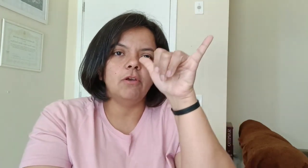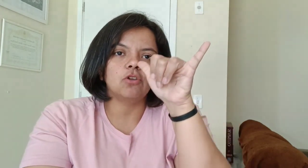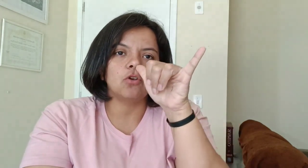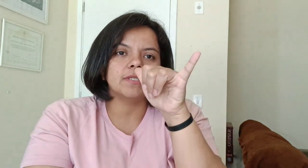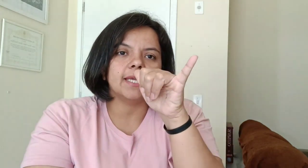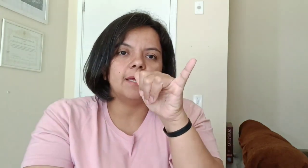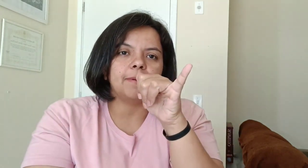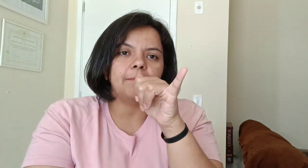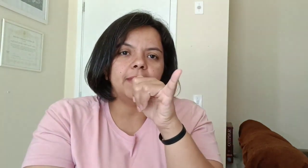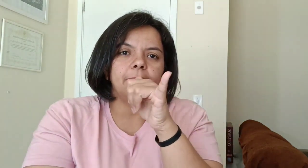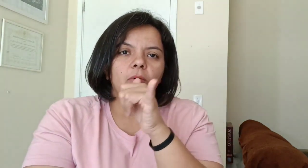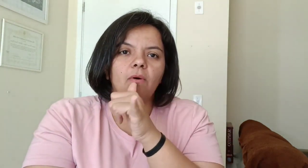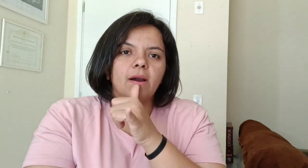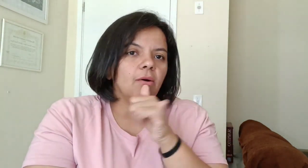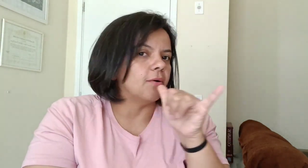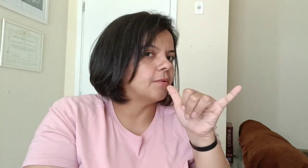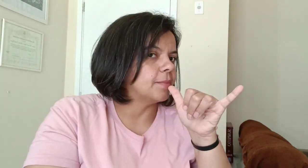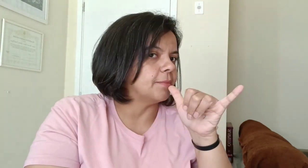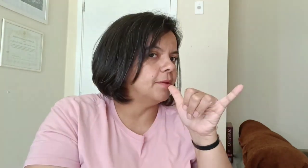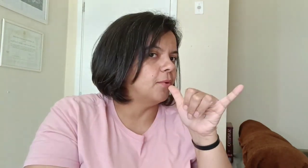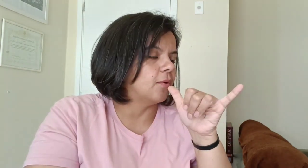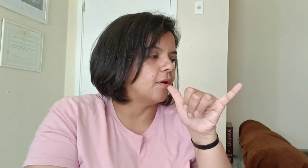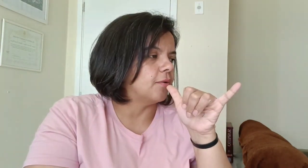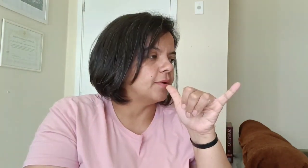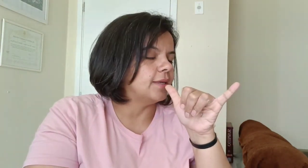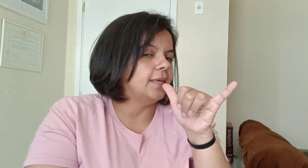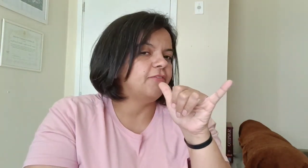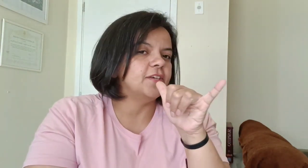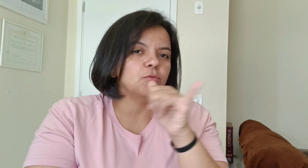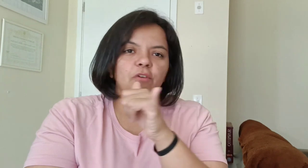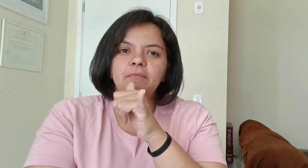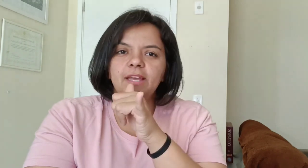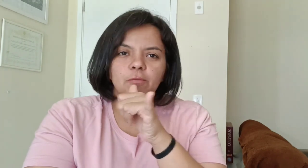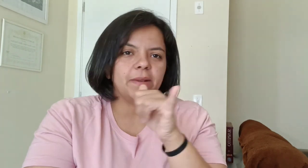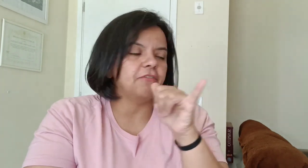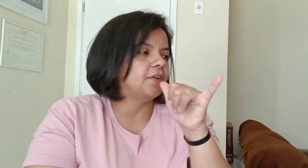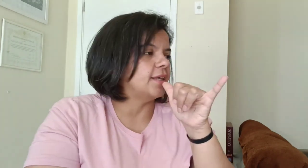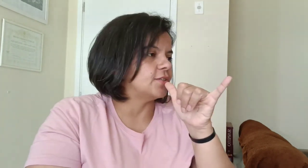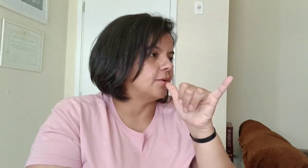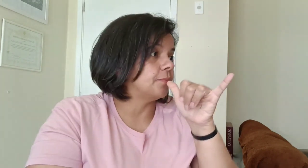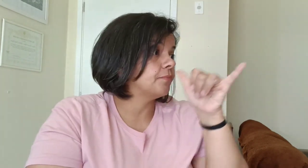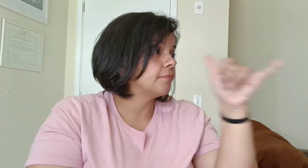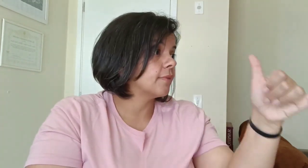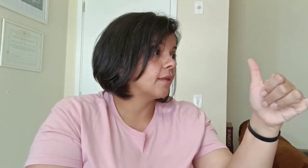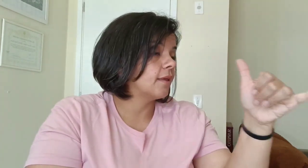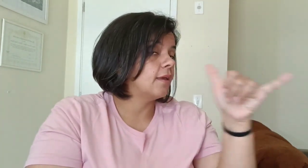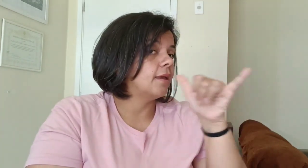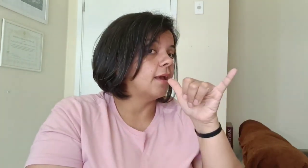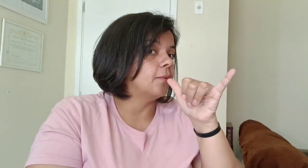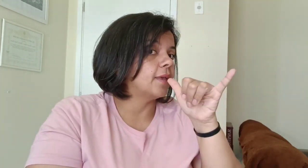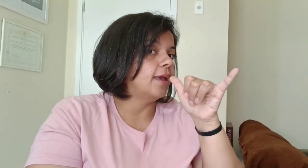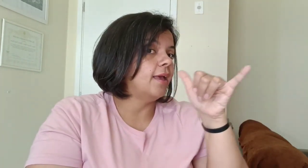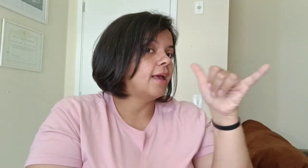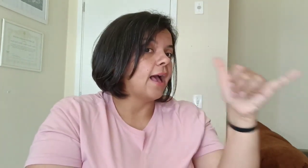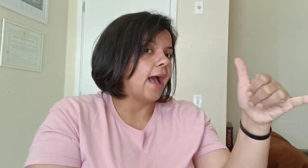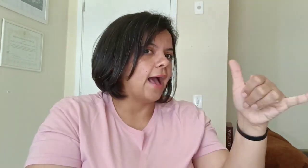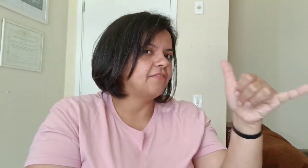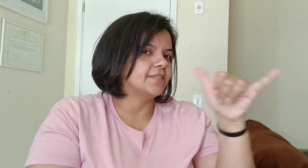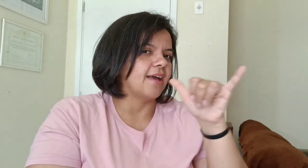eu trouxe aqui pra minha boca, ó, pra minha boca, ó, e fiz o movimento pra frente, ó. É o quê?